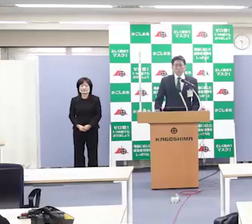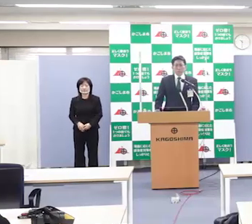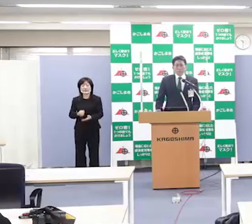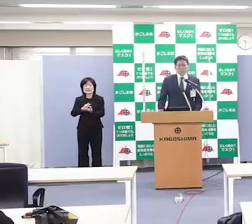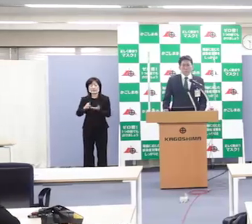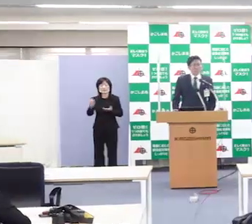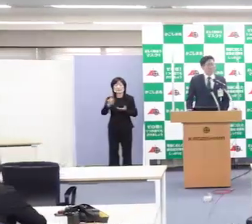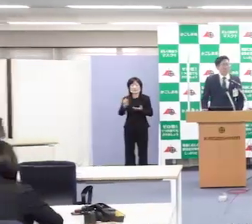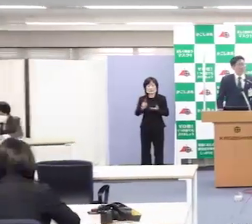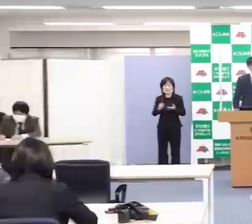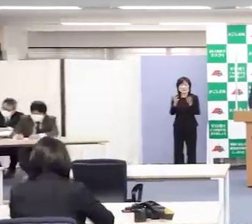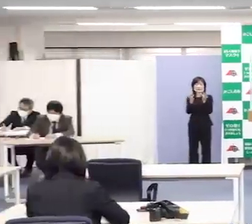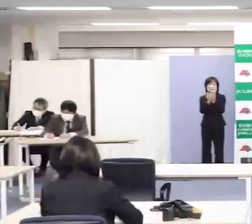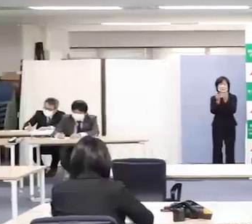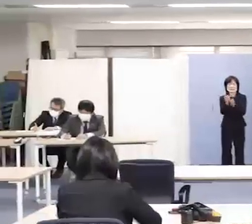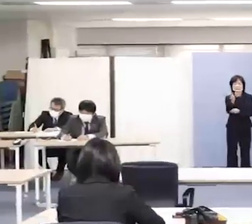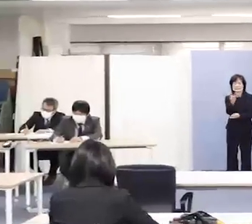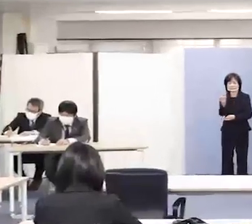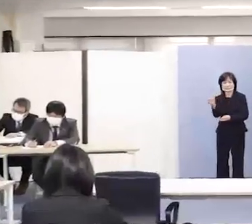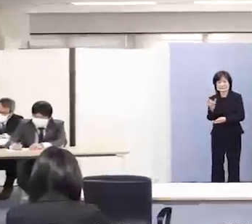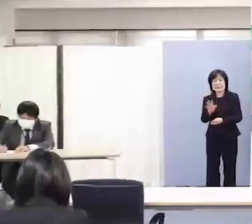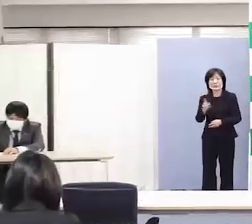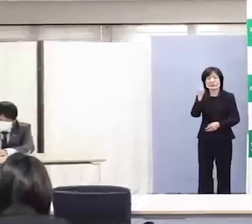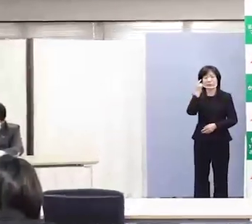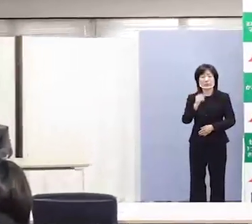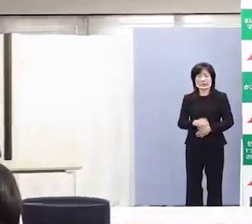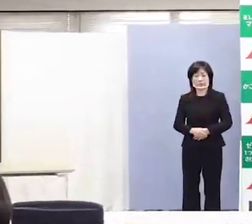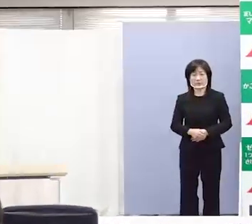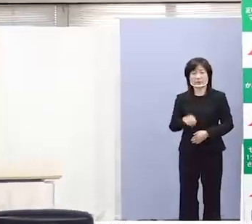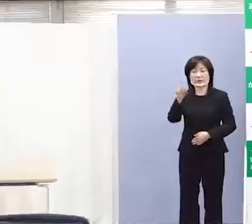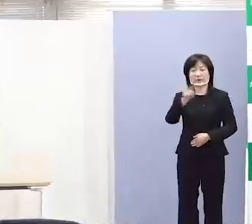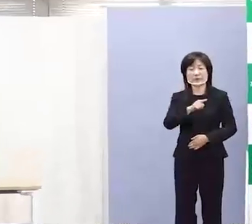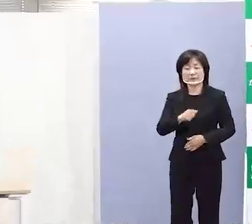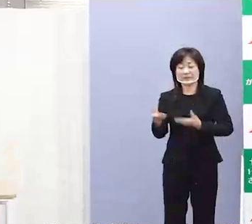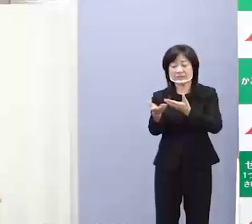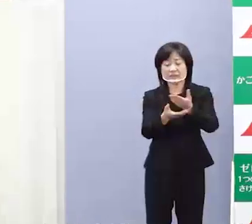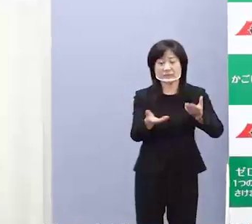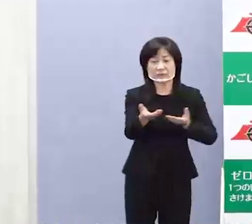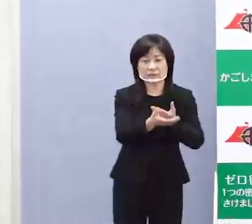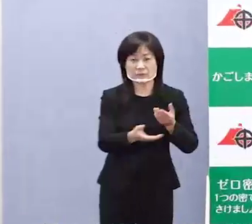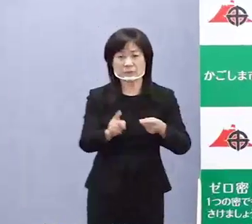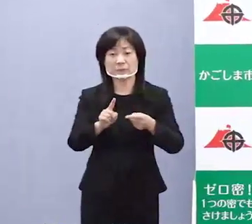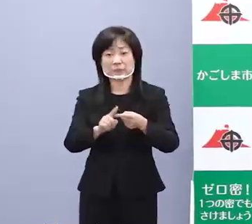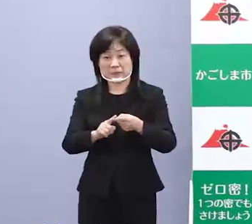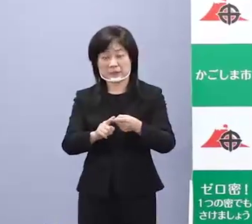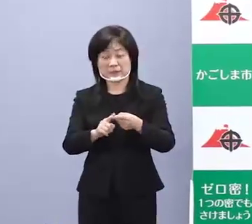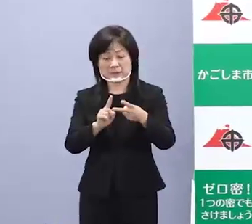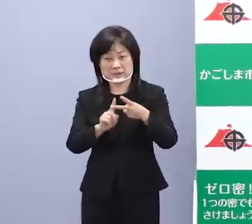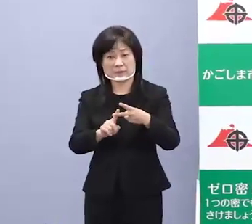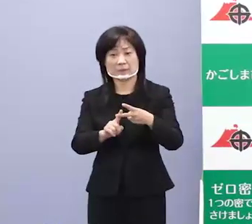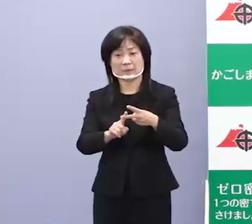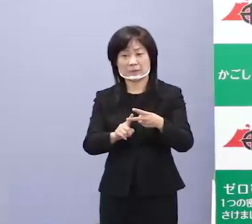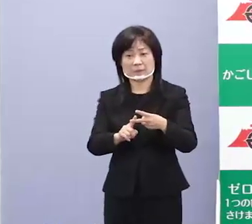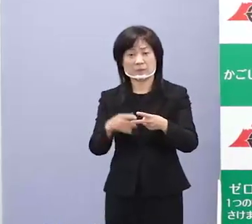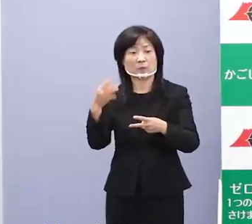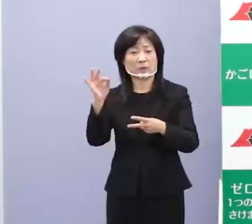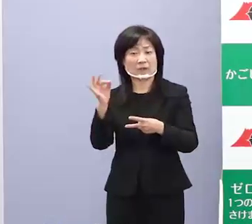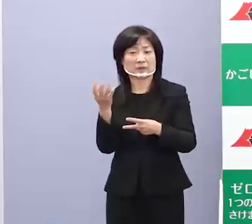料としましてはやはり数字的なものになってくるかと思います。人流がどういうふうに生じて、そしてどれぐらいの、額